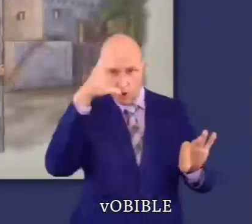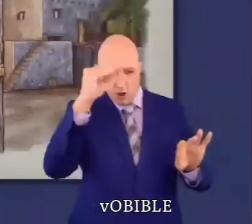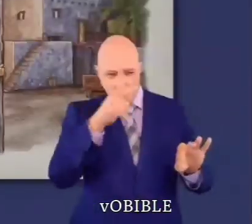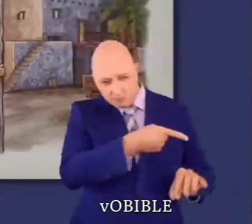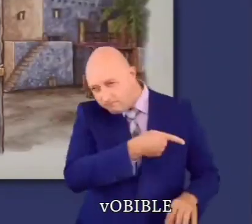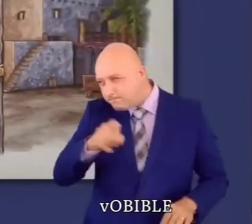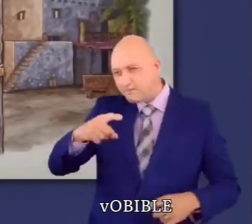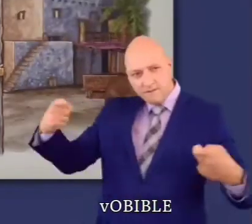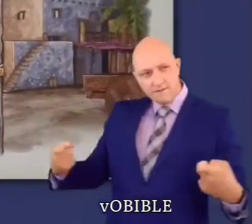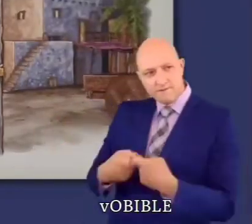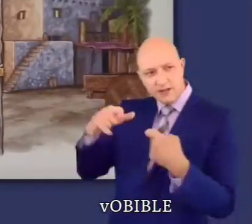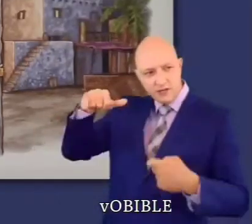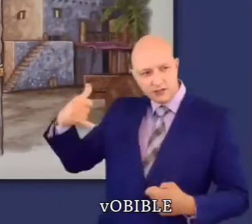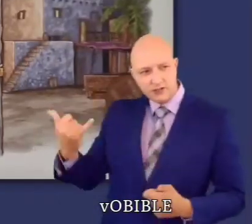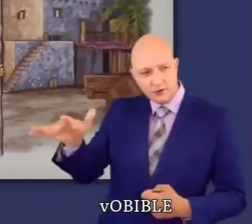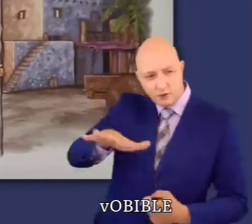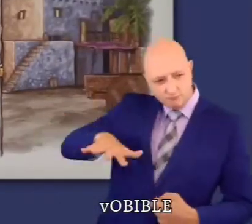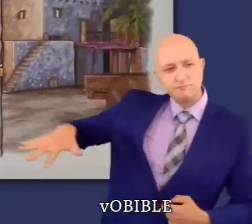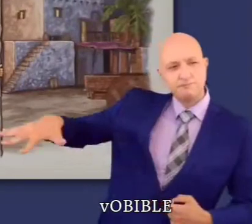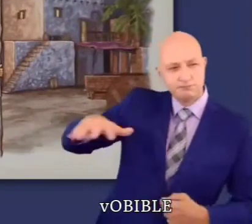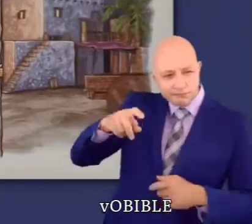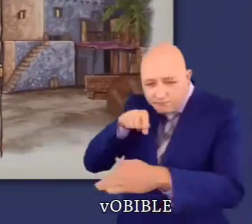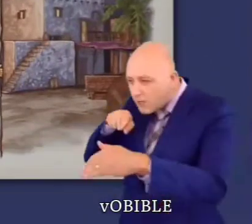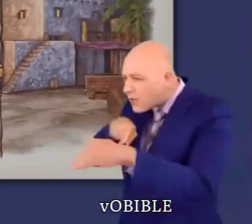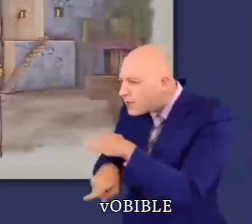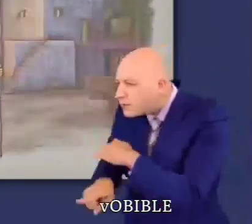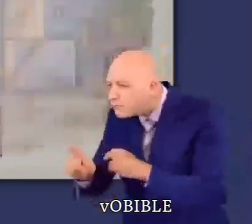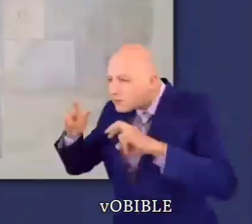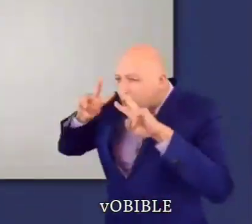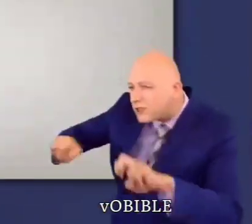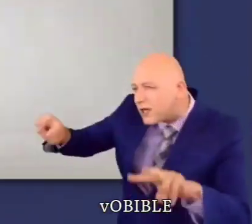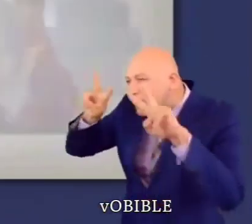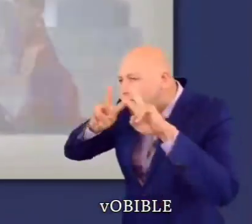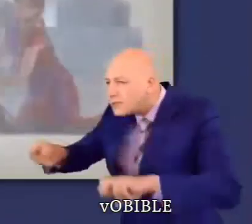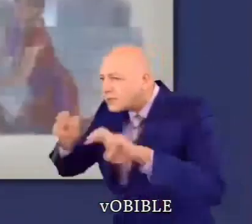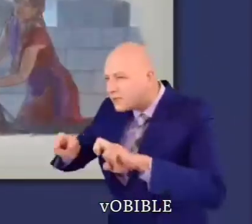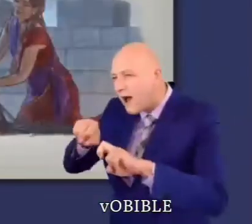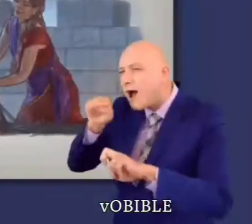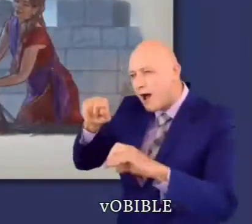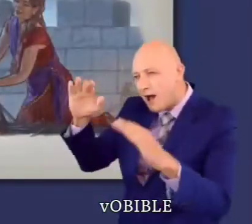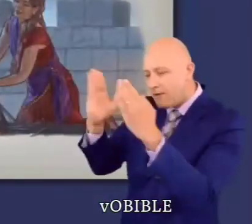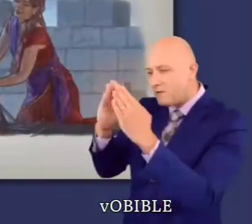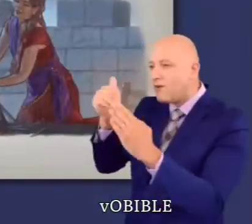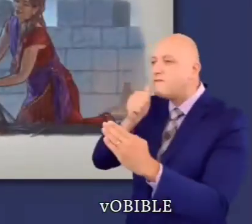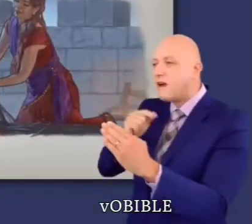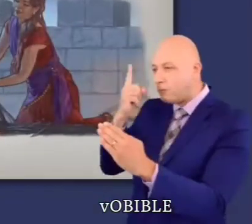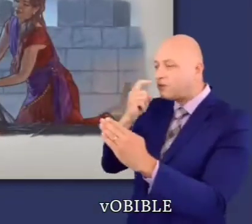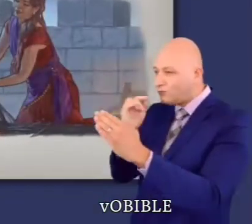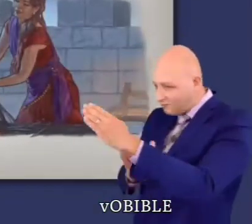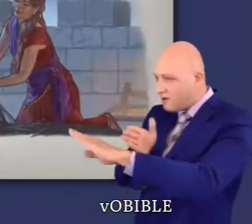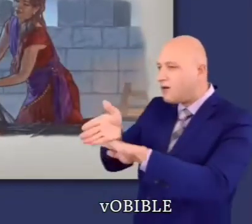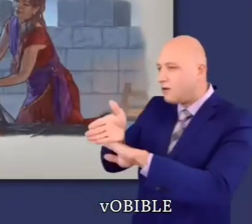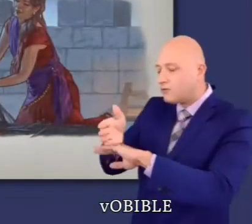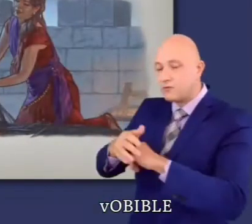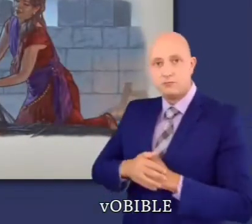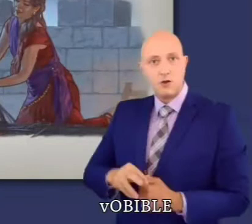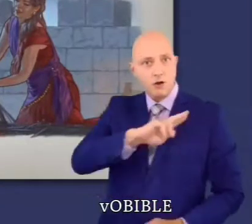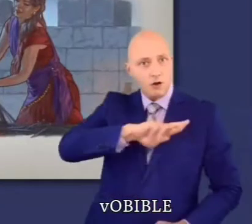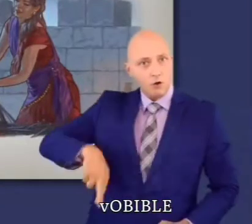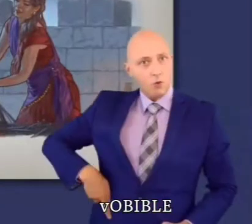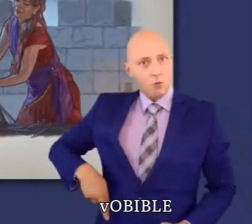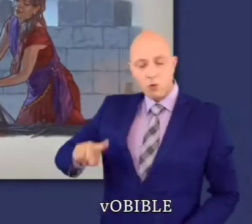Dans les chapitres 1 et 2, Jéhovah dit à Josué d'être courageux et fort. Les Israélites se préparent